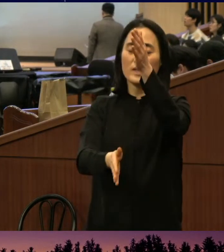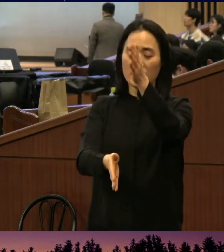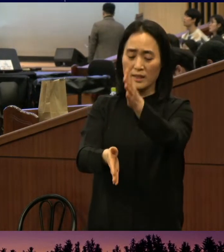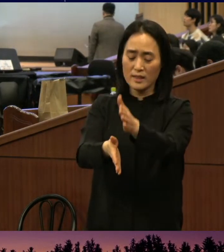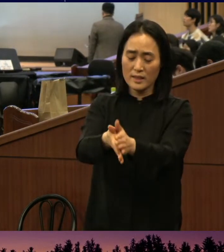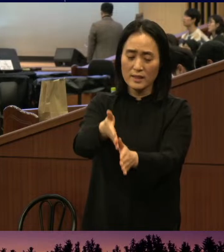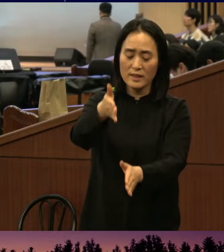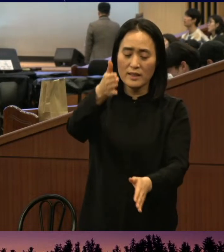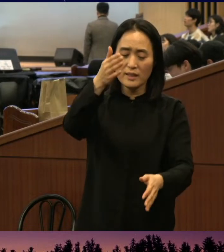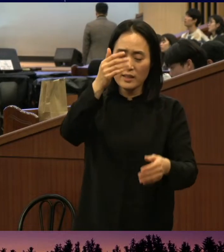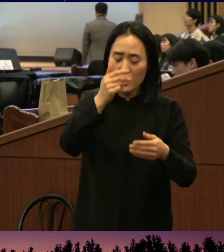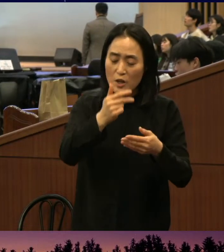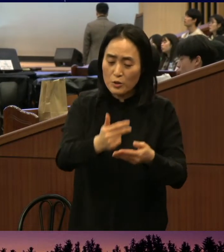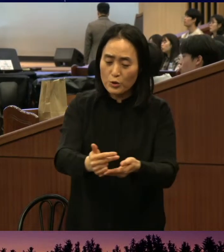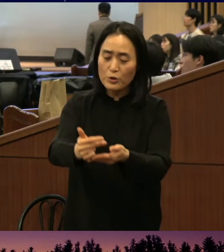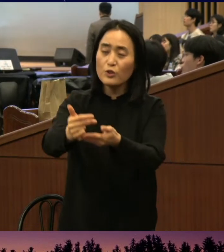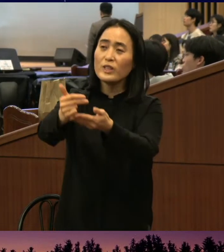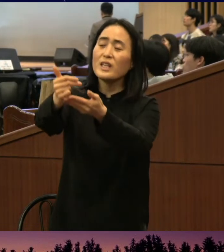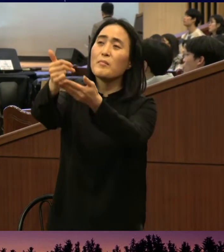한량없는